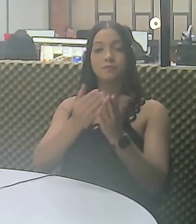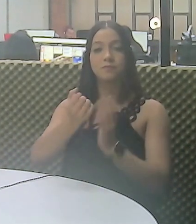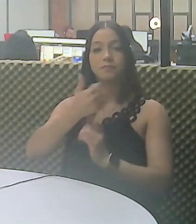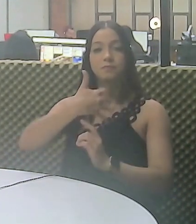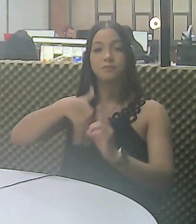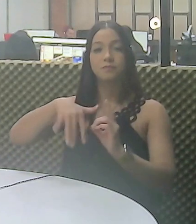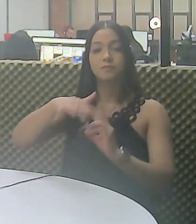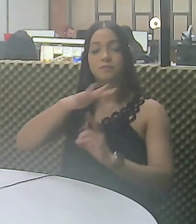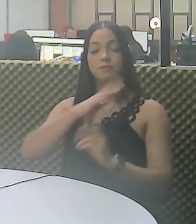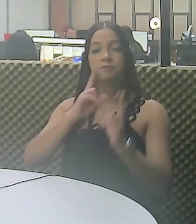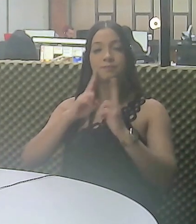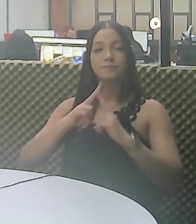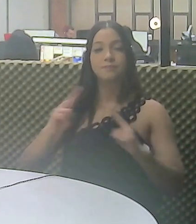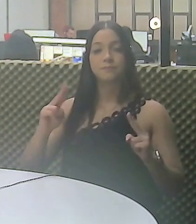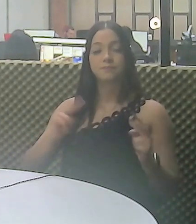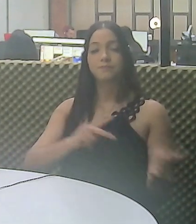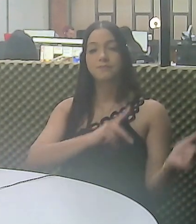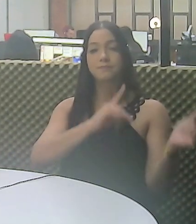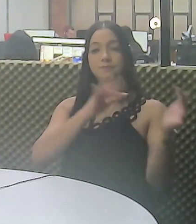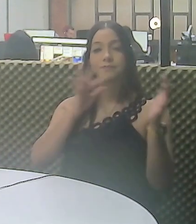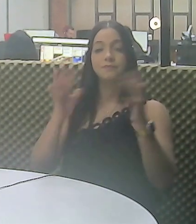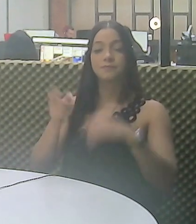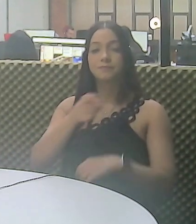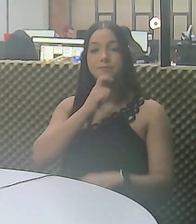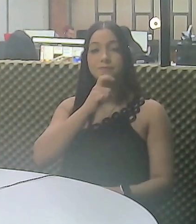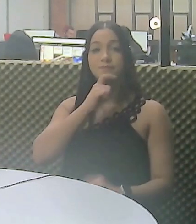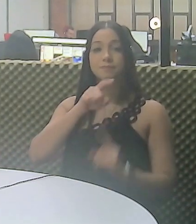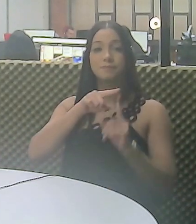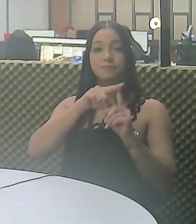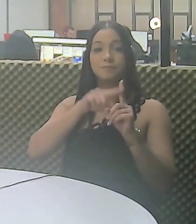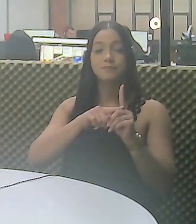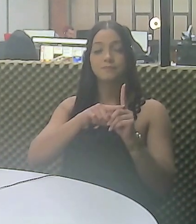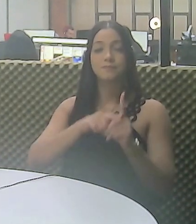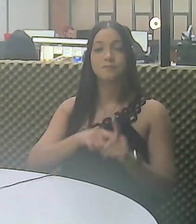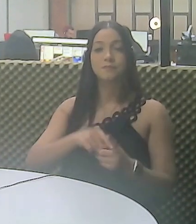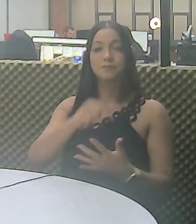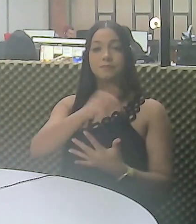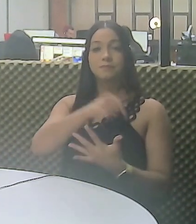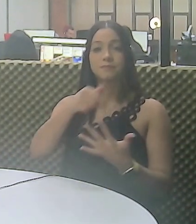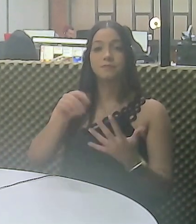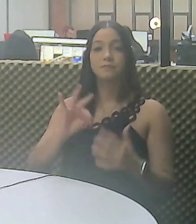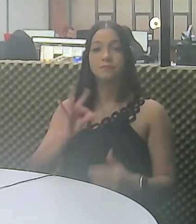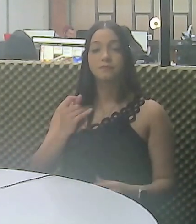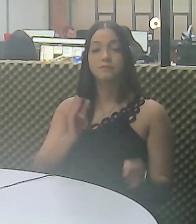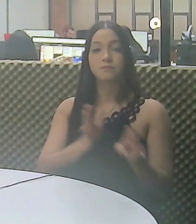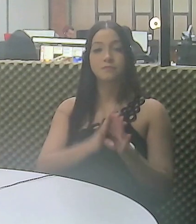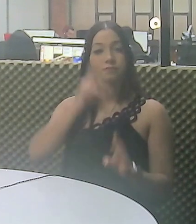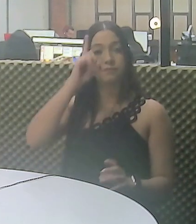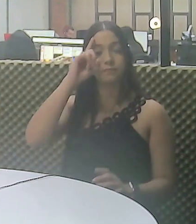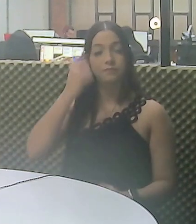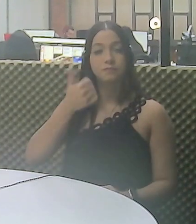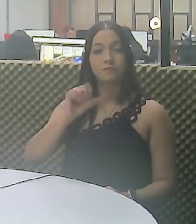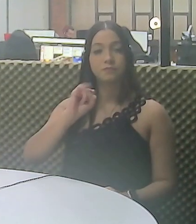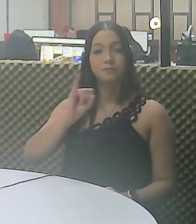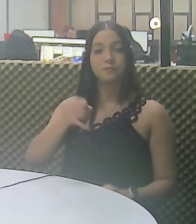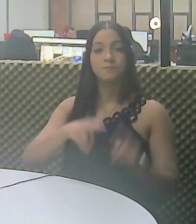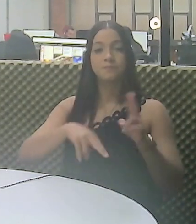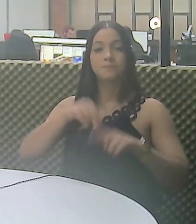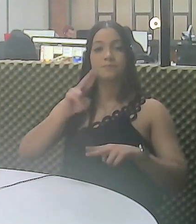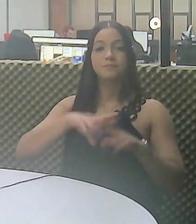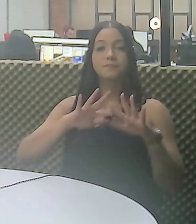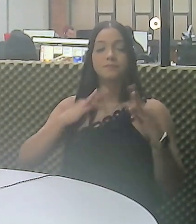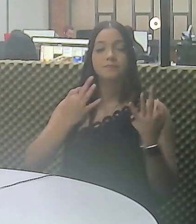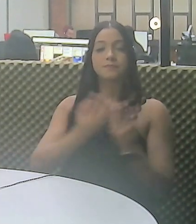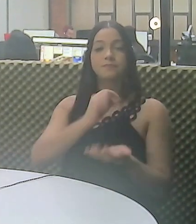social a se proteger em períodos de temperaturas mais baixas. Todos os itens arrecadados até o dia 18 de junho serão encaminhados às